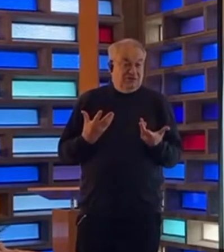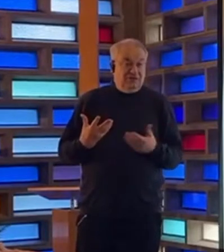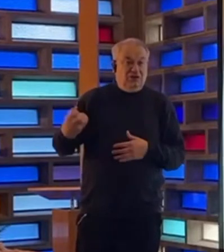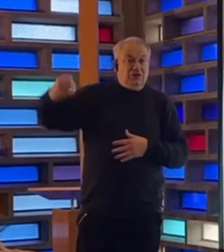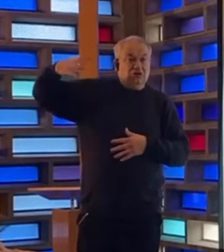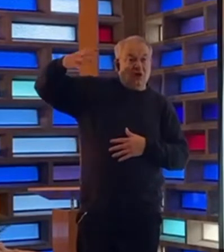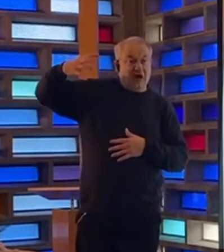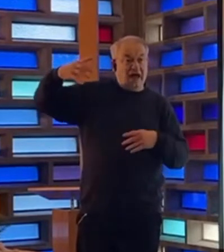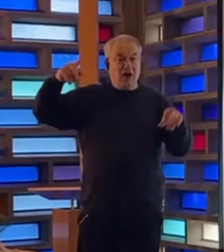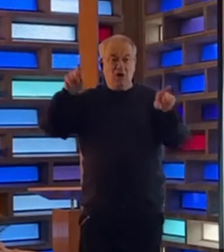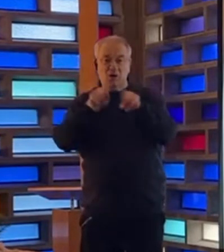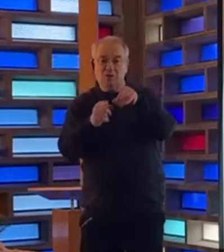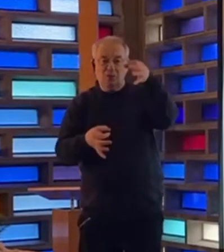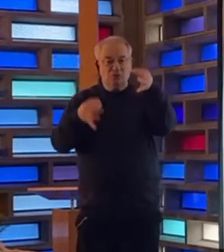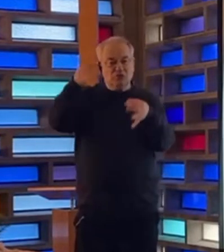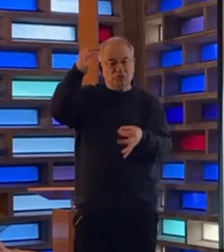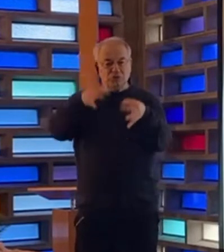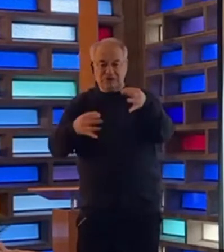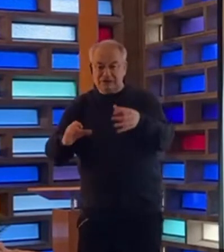se lève et fait reculer la nuit.